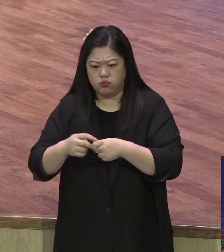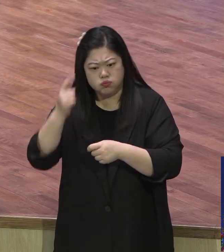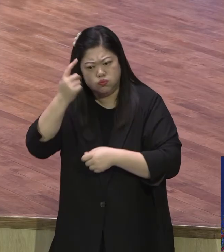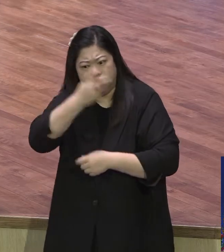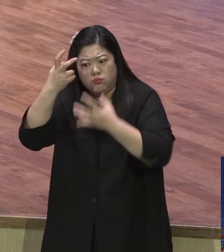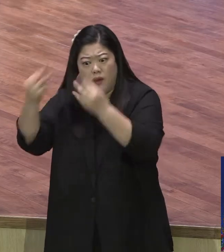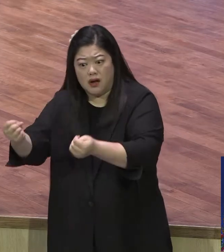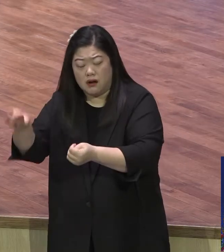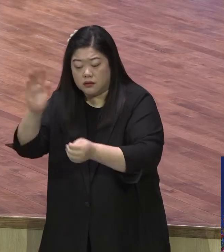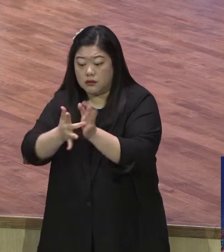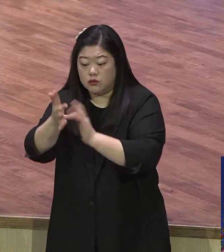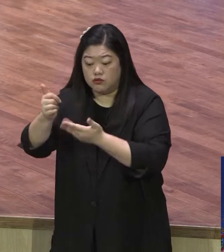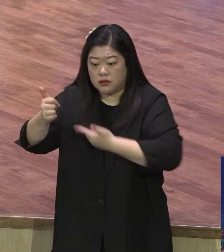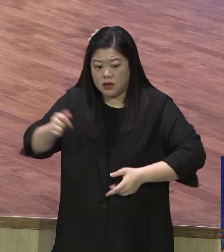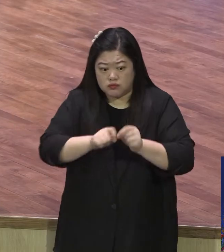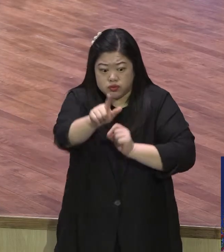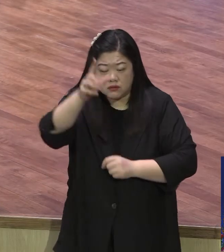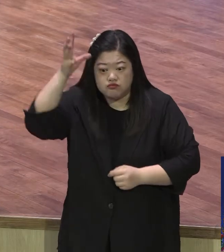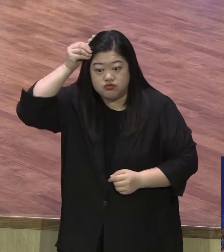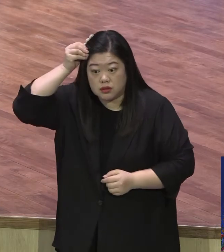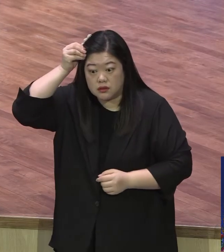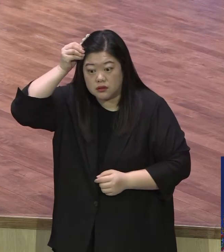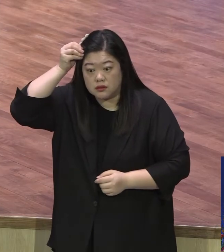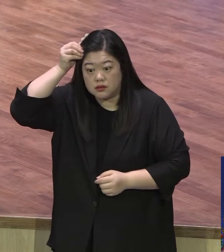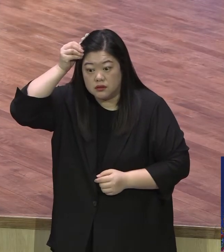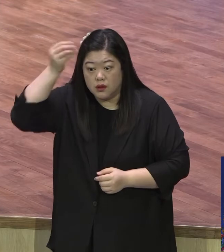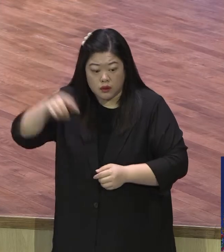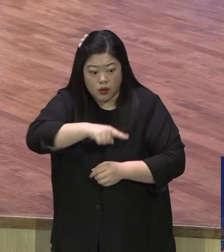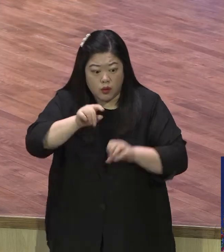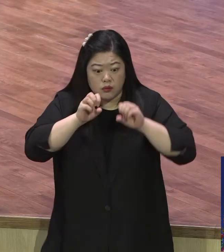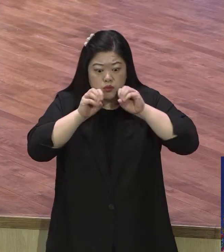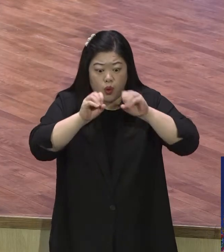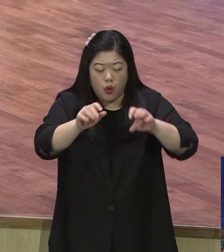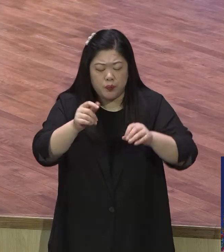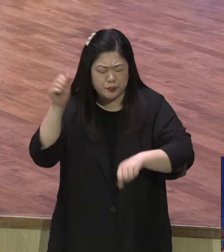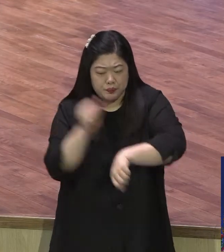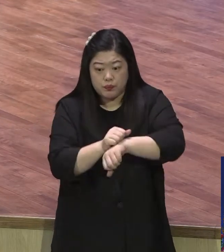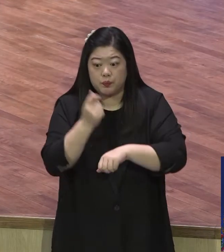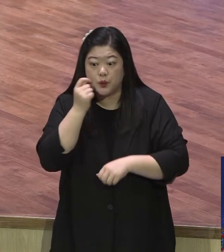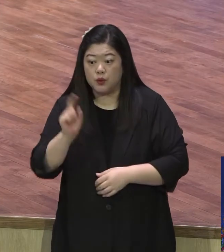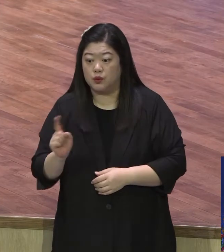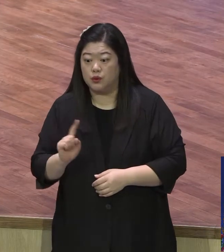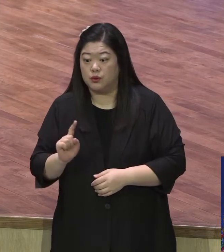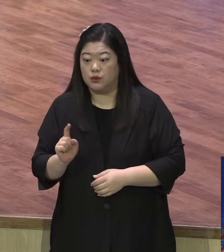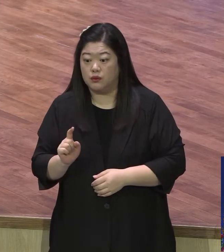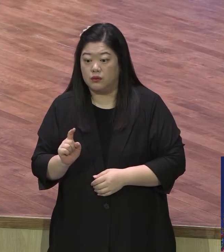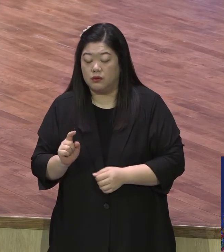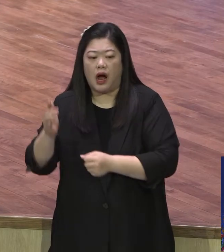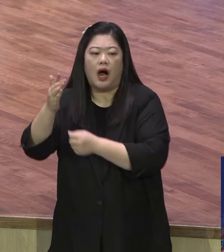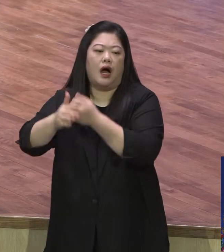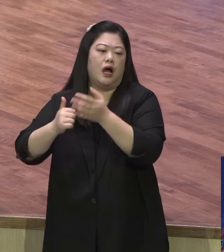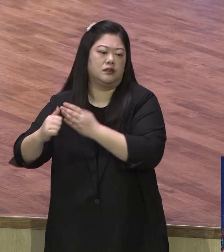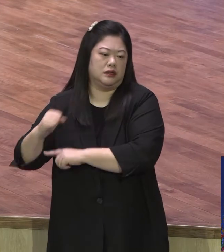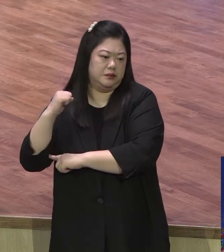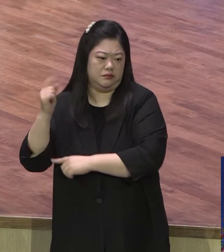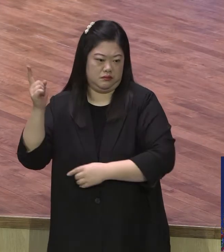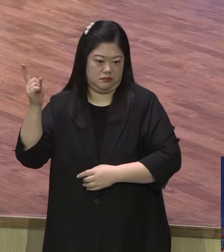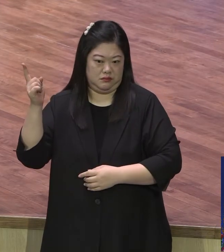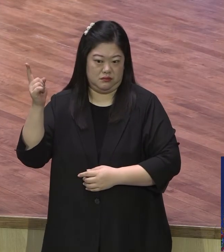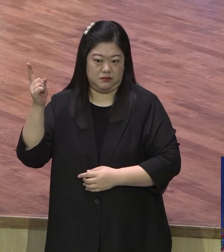성령이 서게 하시고 성령이 사용하신 거예요 성령이 그래 뭐 건방질 이유가 없지 다 하나님이